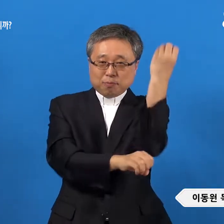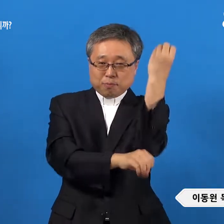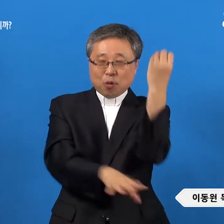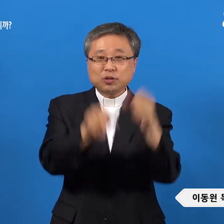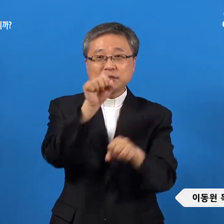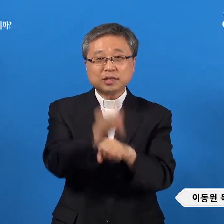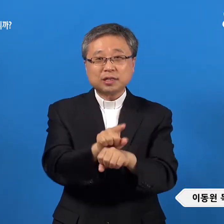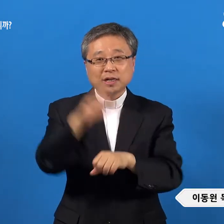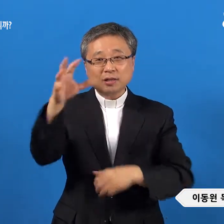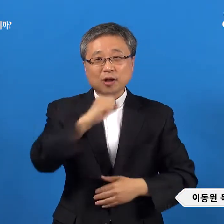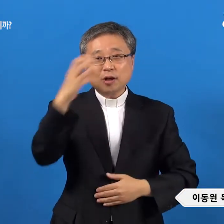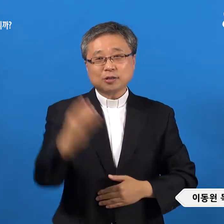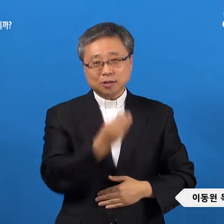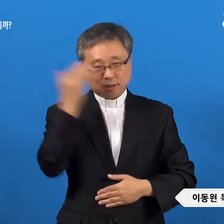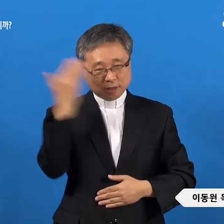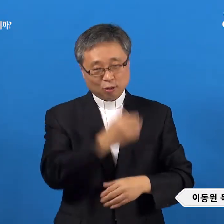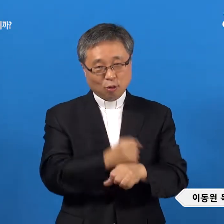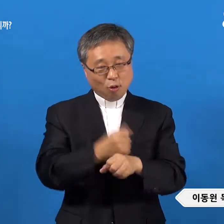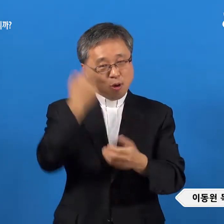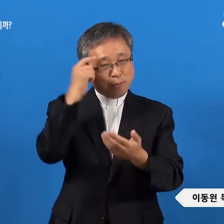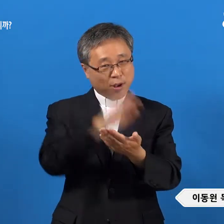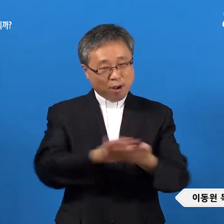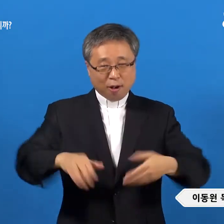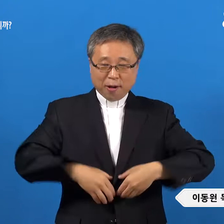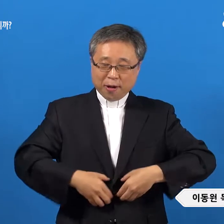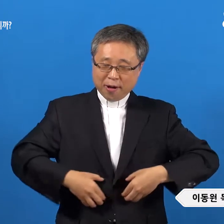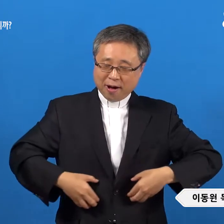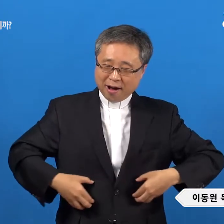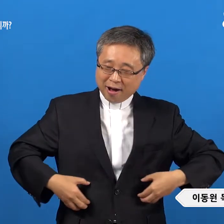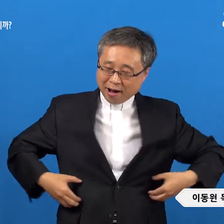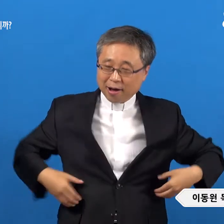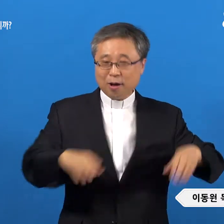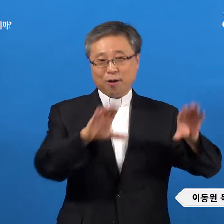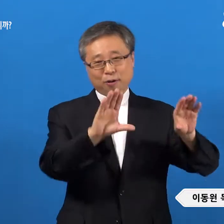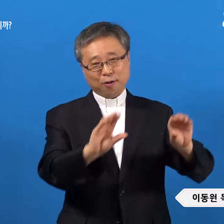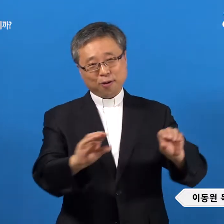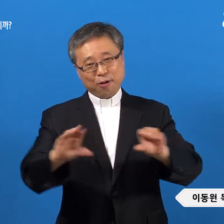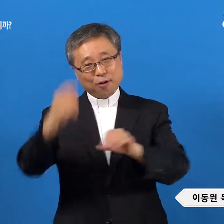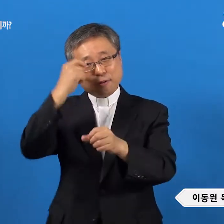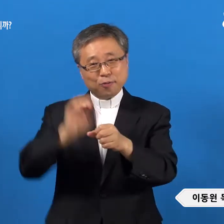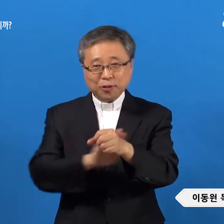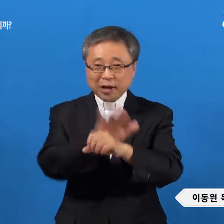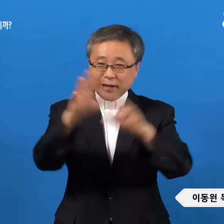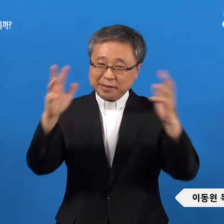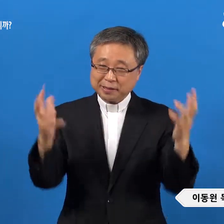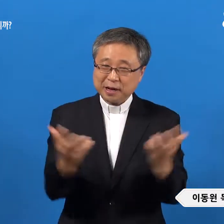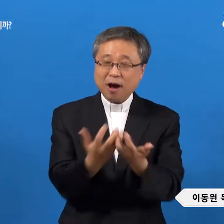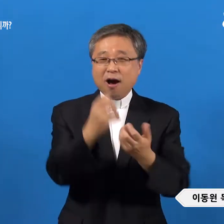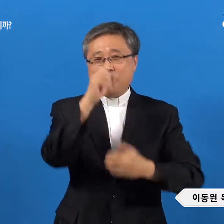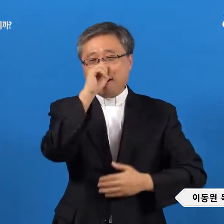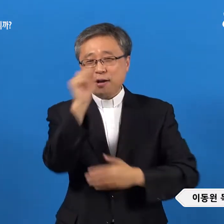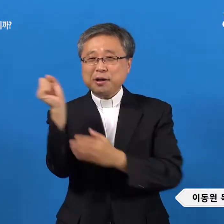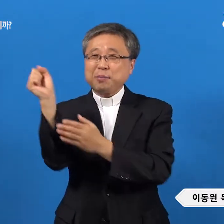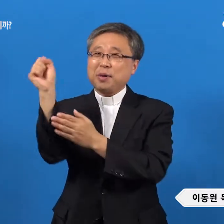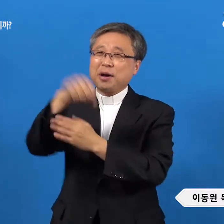가리켜서 성결하고 화평하고 관용하고 양순하고 긍휼에 가득 차 있고 선한 열매가 가득 찬